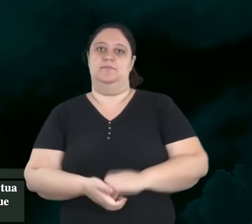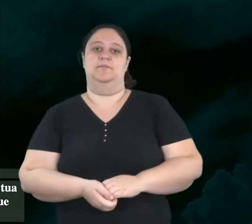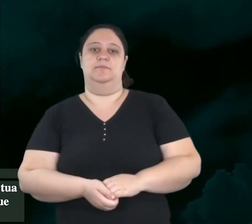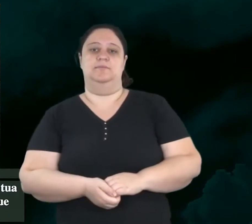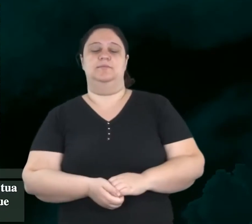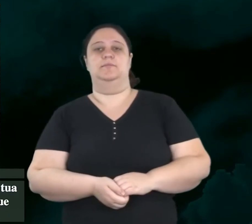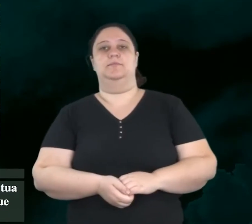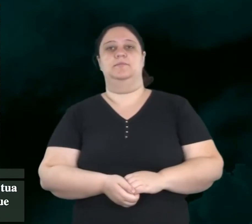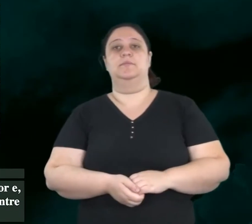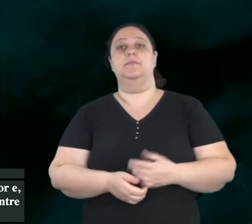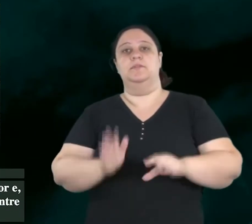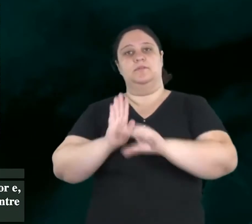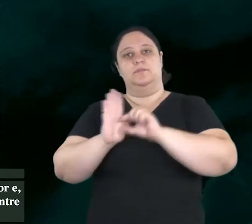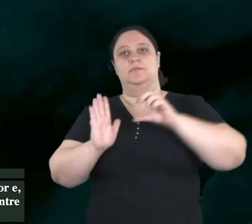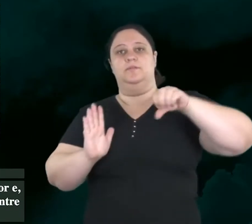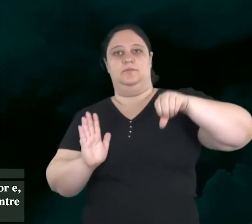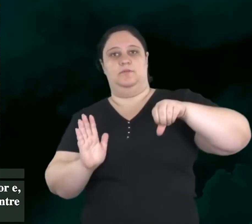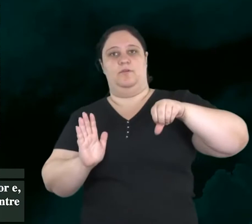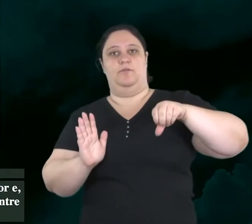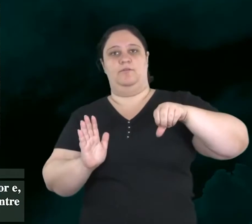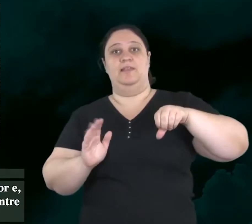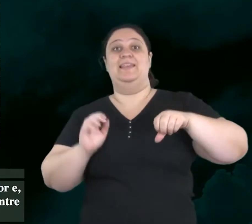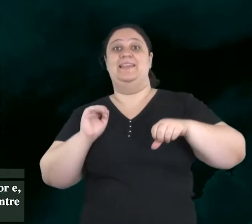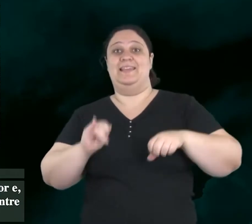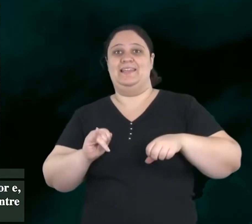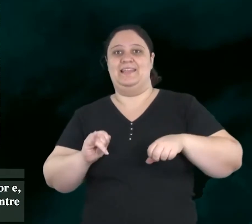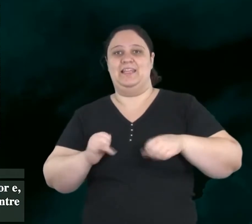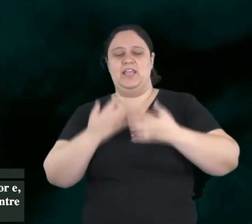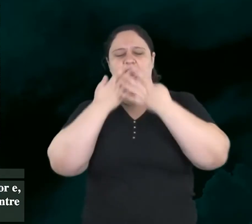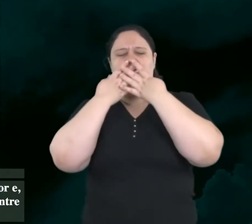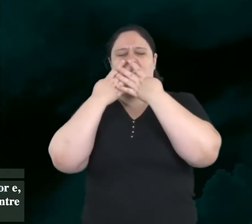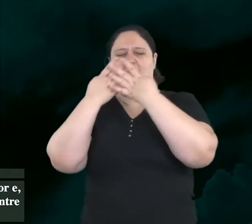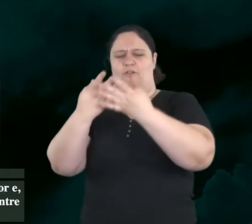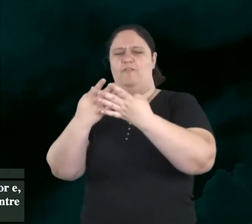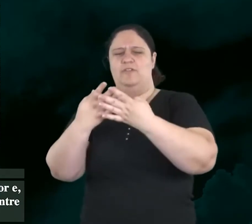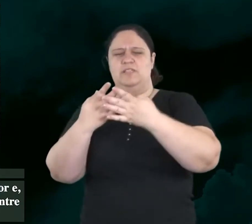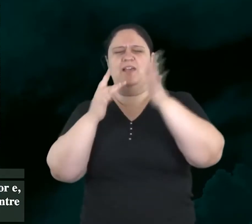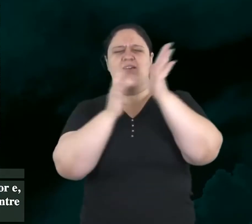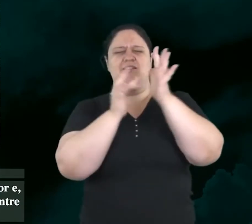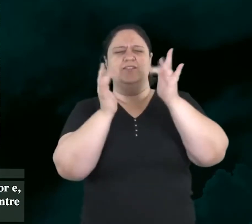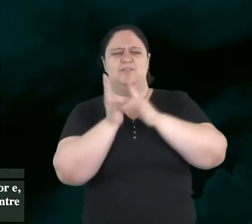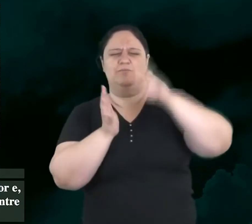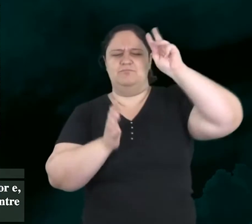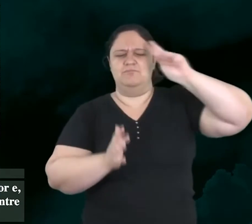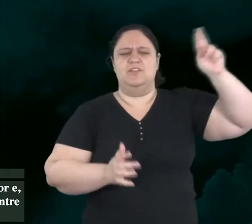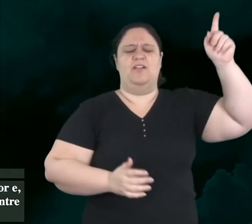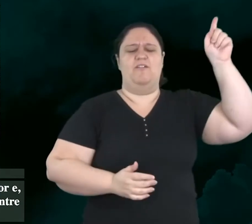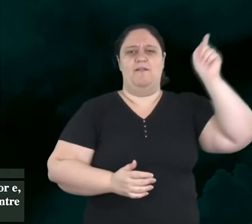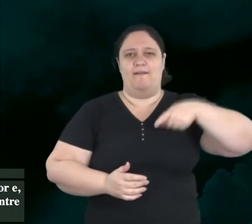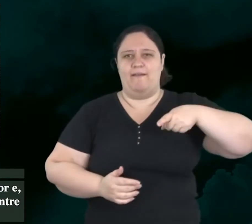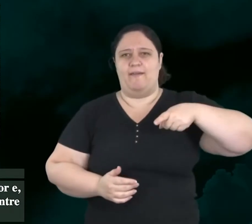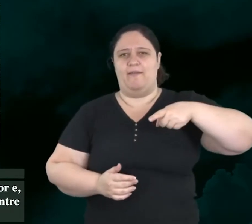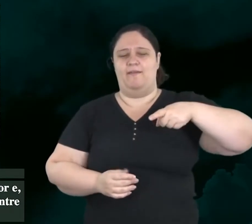Se com a tua boca confessares a Jesus como Senhor, isto é,